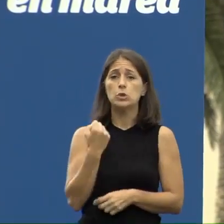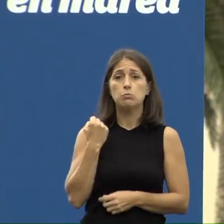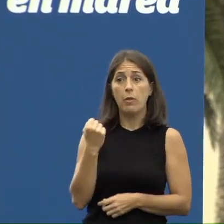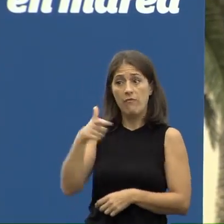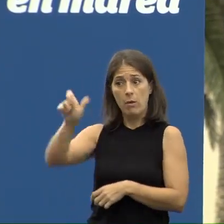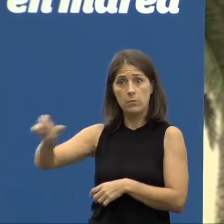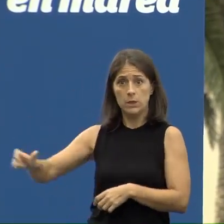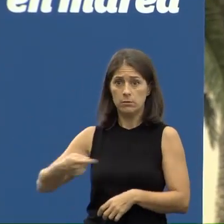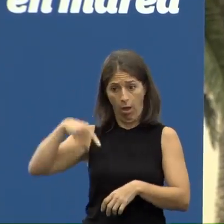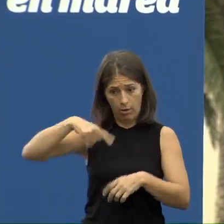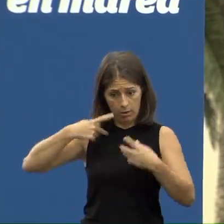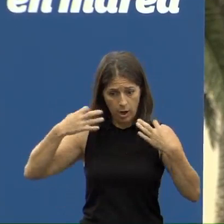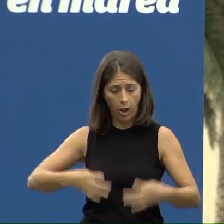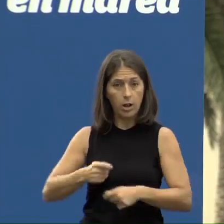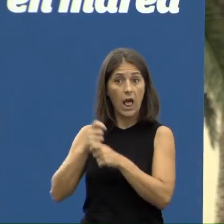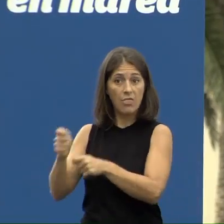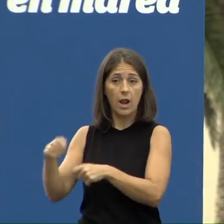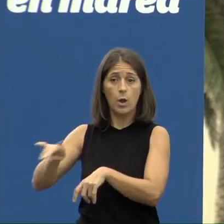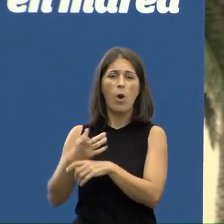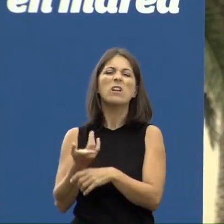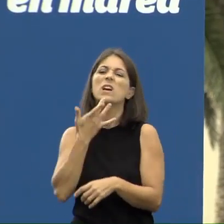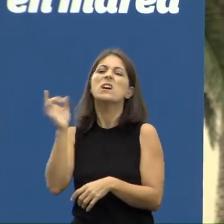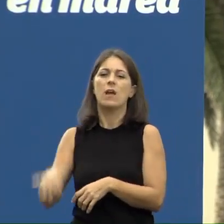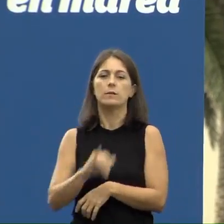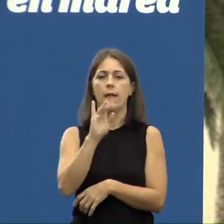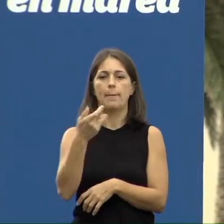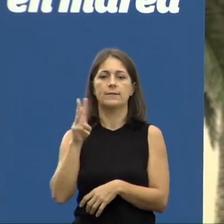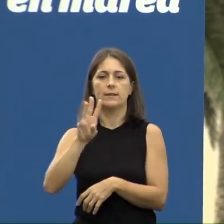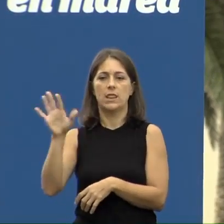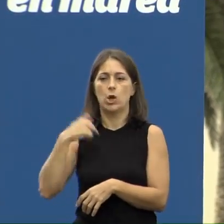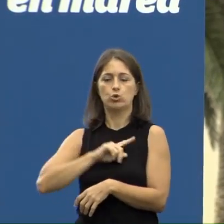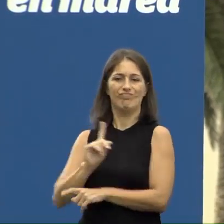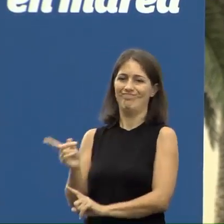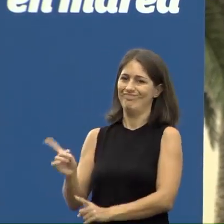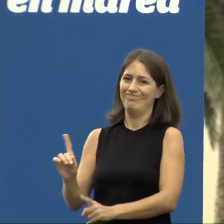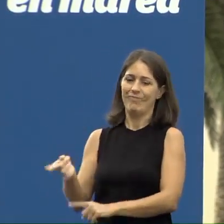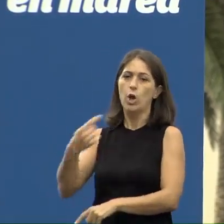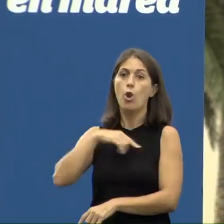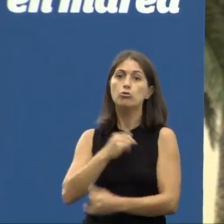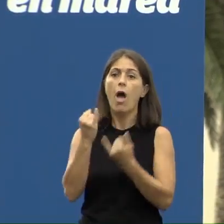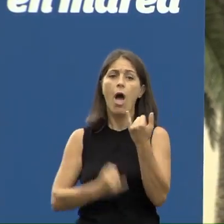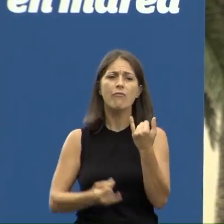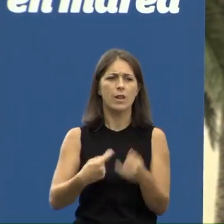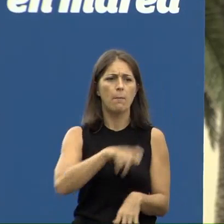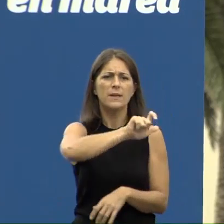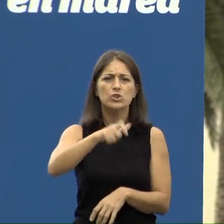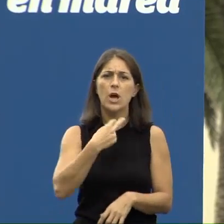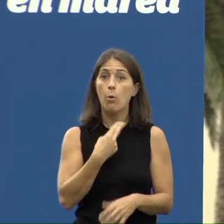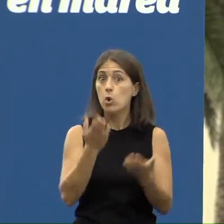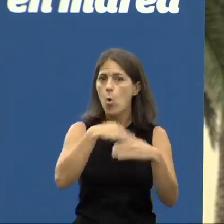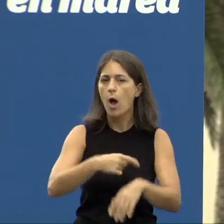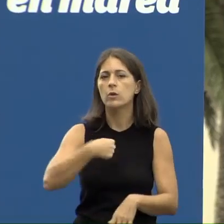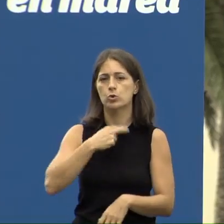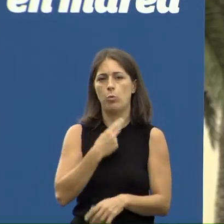mandan en realidade neste país, que son os do IBEX 35. Chegamos para ser a voz dos que non teñen voz. Eu veño de